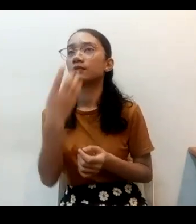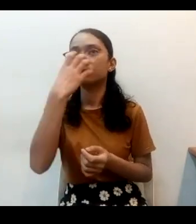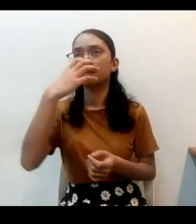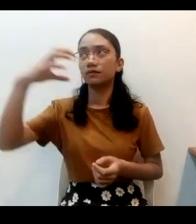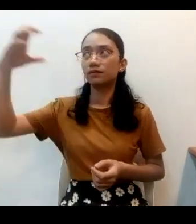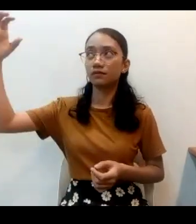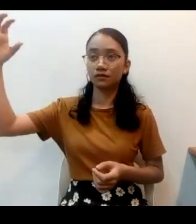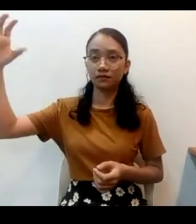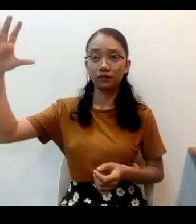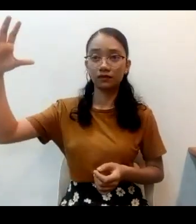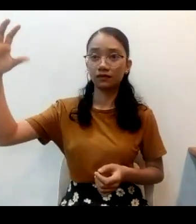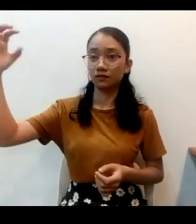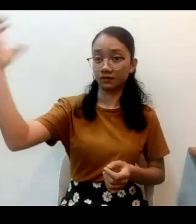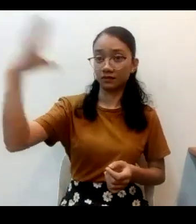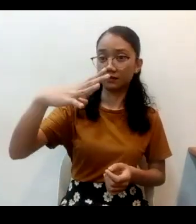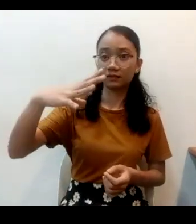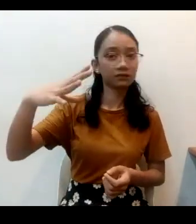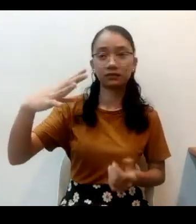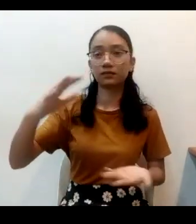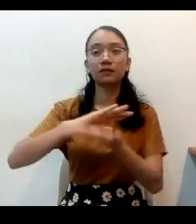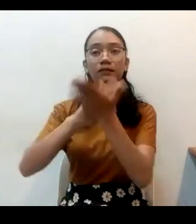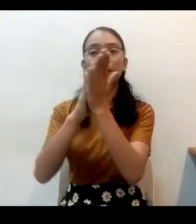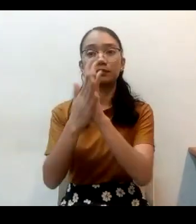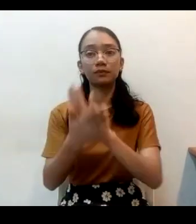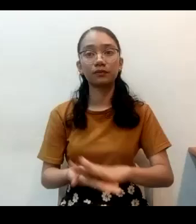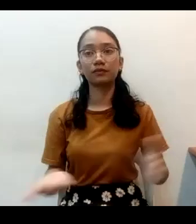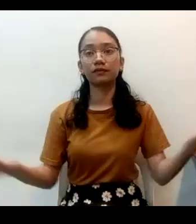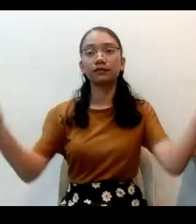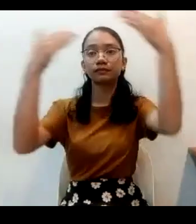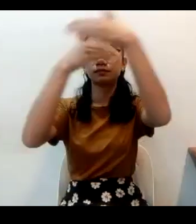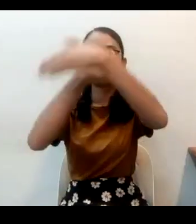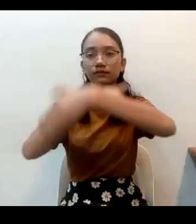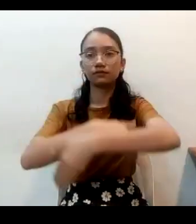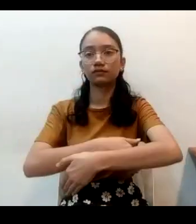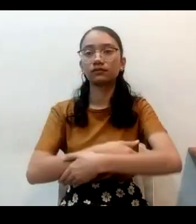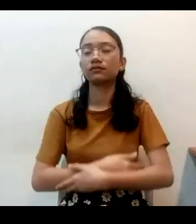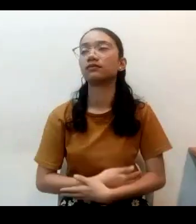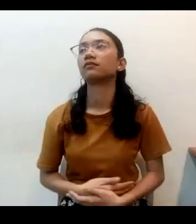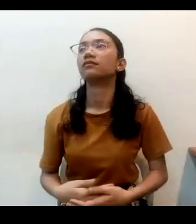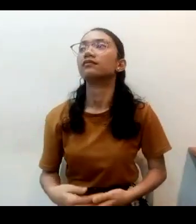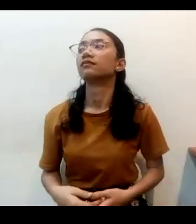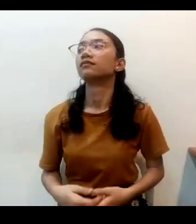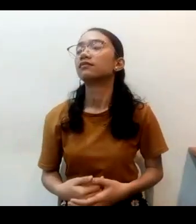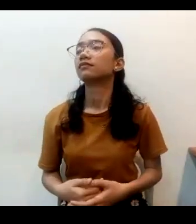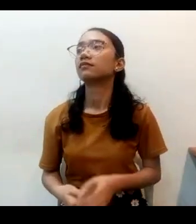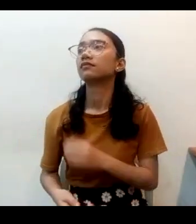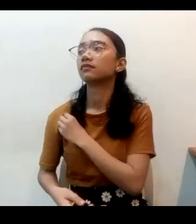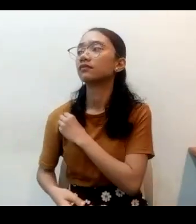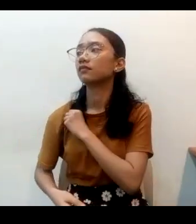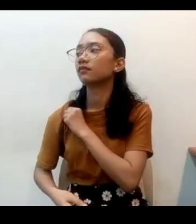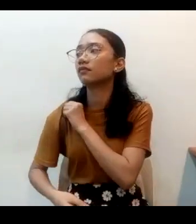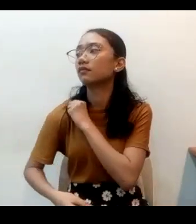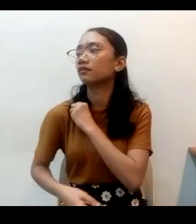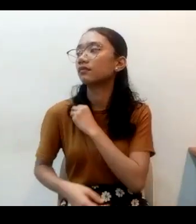si Jesus po'y namatay doon po sa krus, sinasabi po ng Biblia na yung araw ay tumigil sa kanyang pagkinang at nawalan po ng liwanag. So